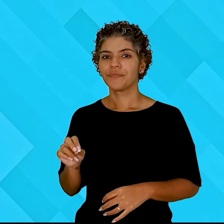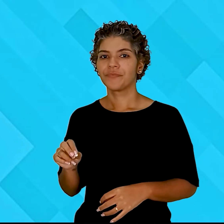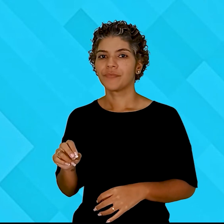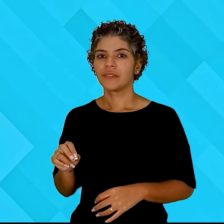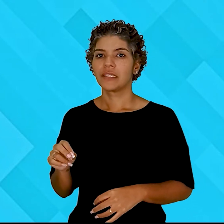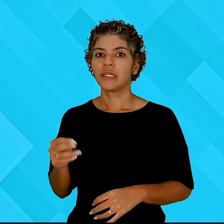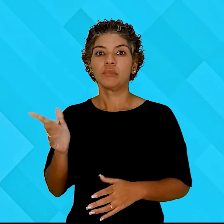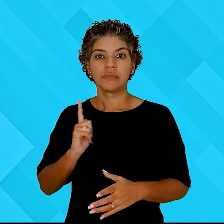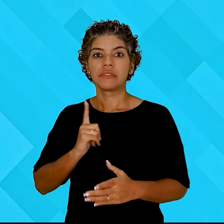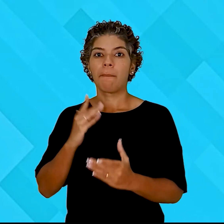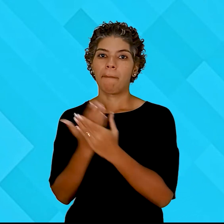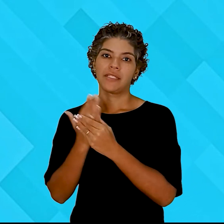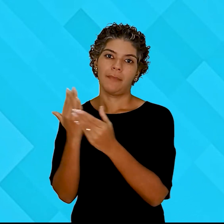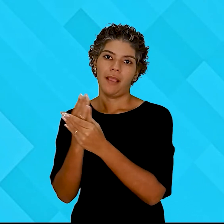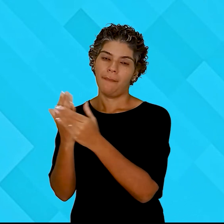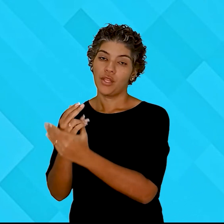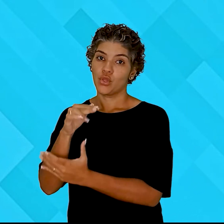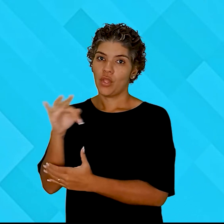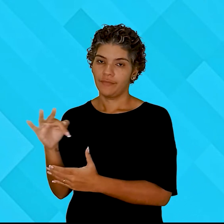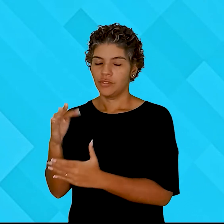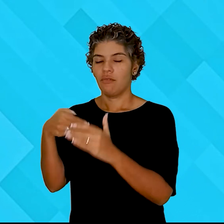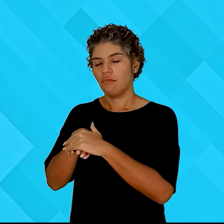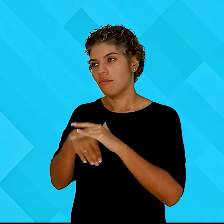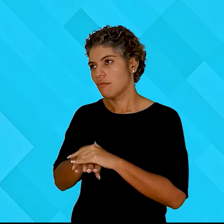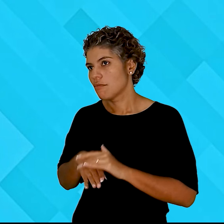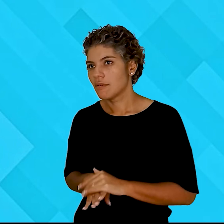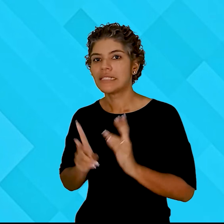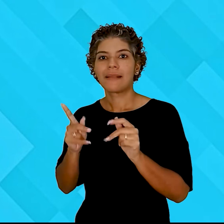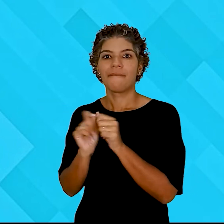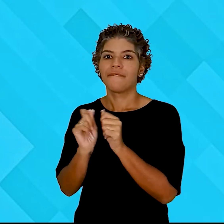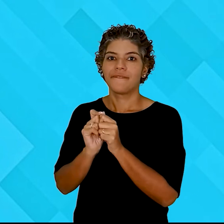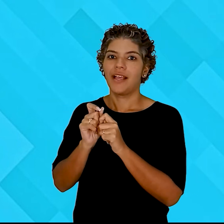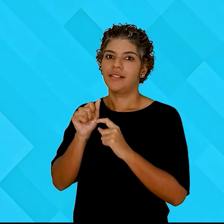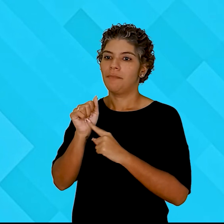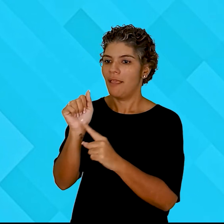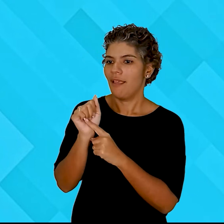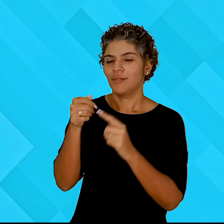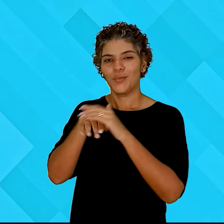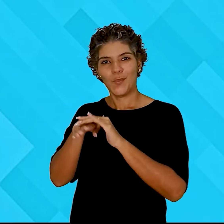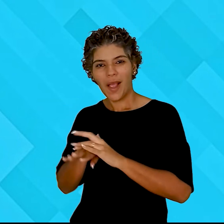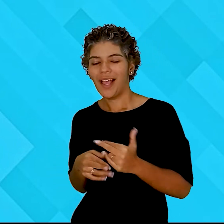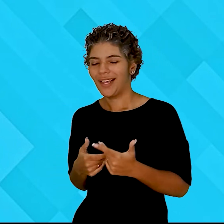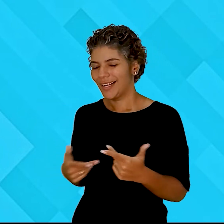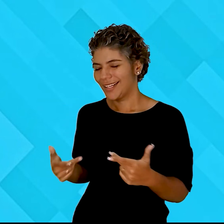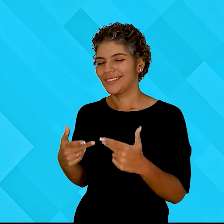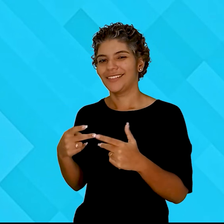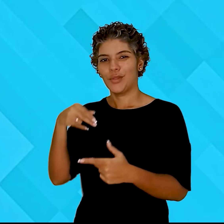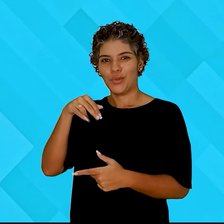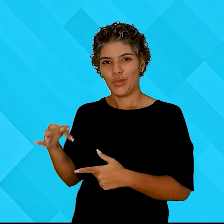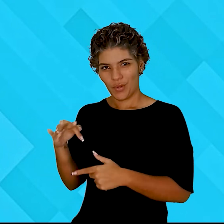Eu vou no mercado já guardo a notinha fiscal no bolso, é algo já está dentro do meu dia a dia. Mas, assim, sobre o